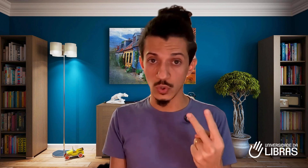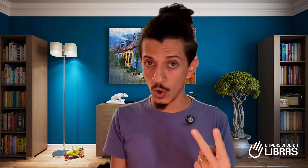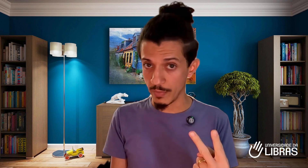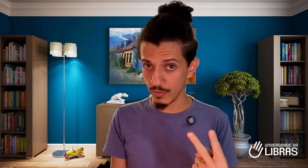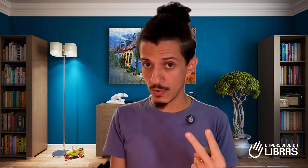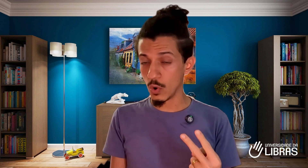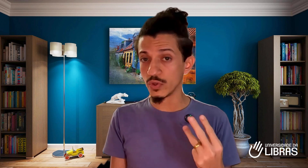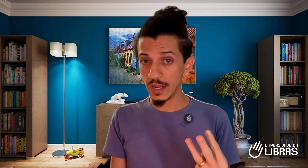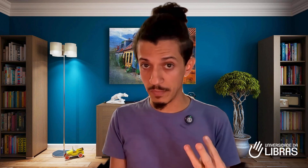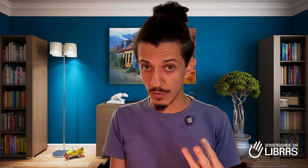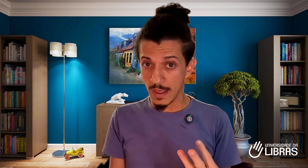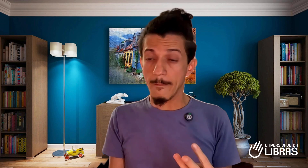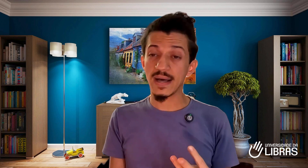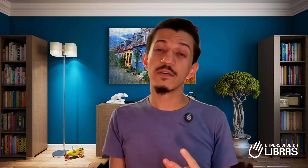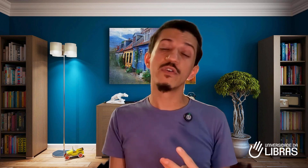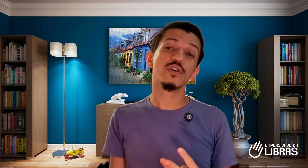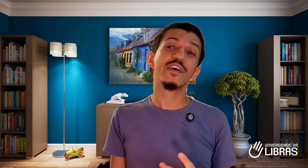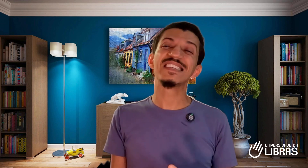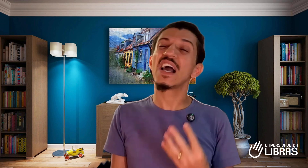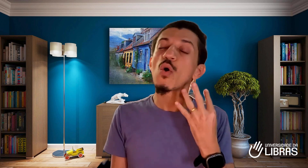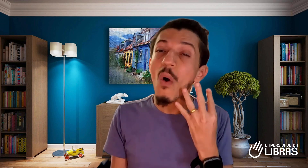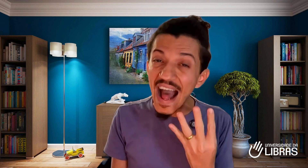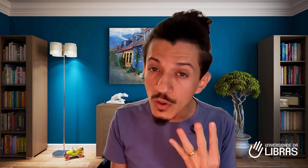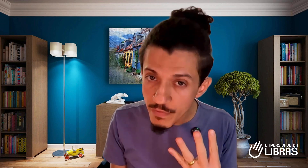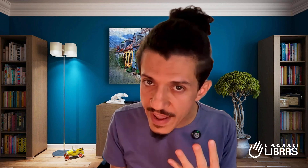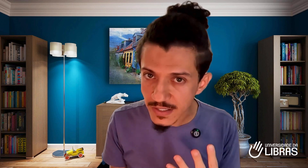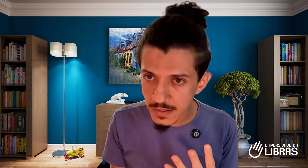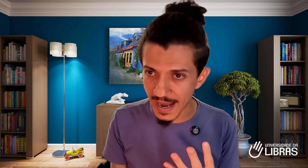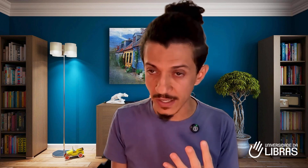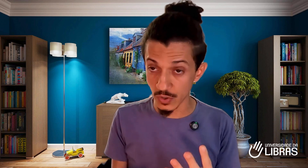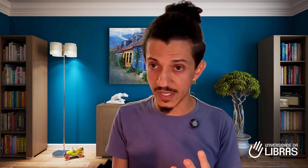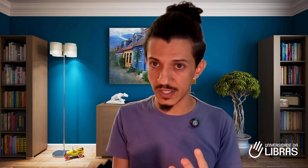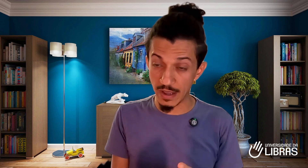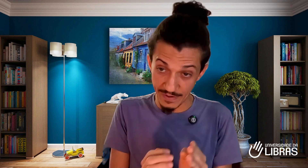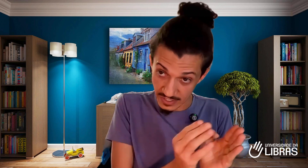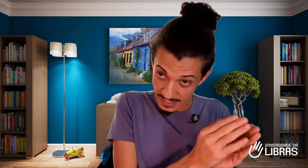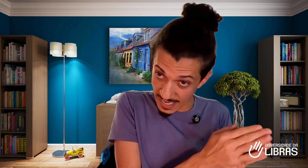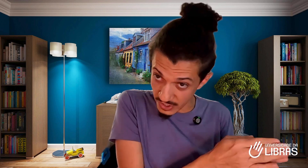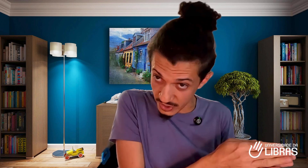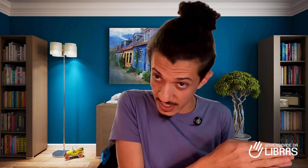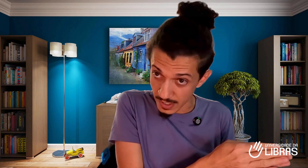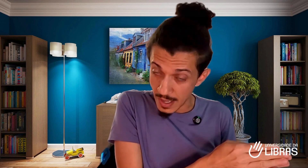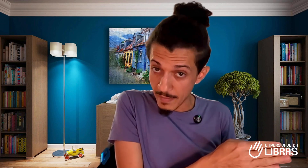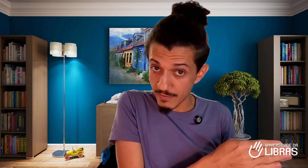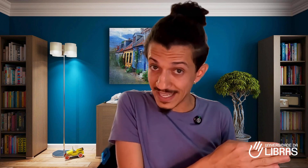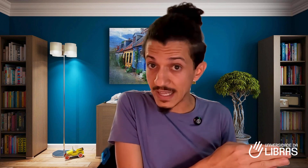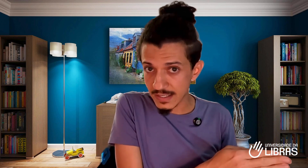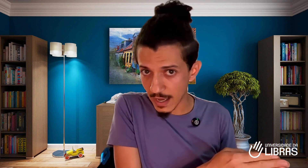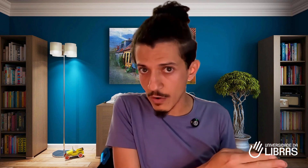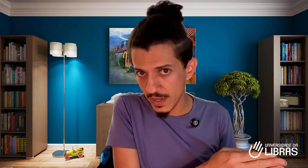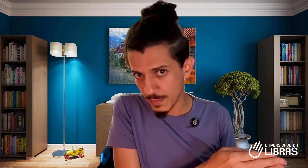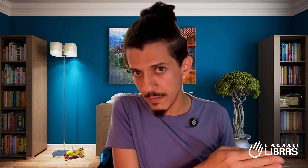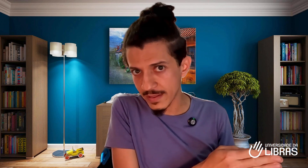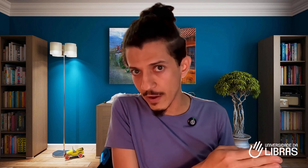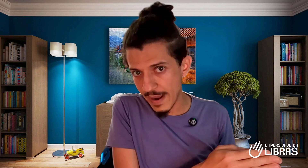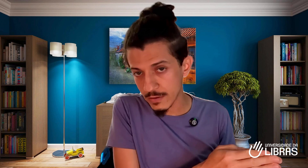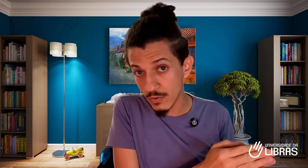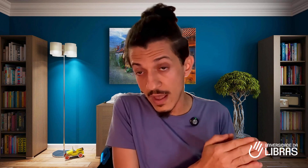dobro ou o triplo, mas eu vou te oferecer 4 vezes mais. Ou seja, ao invés de ter 7 dias para você testar ou experimentar o método, você